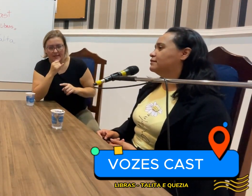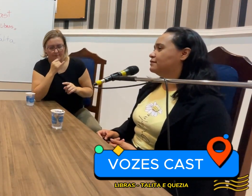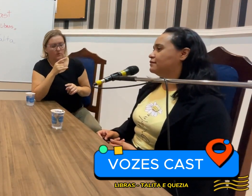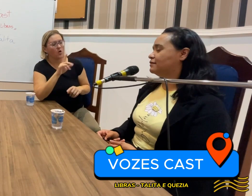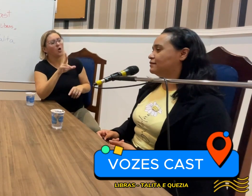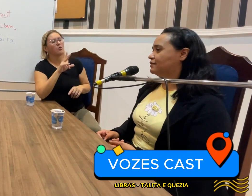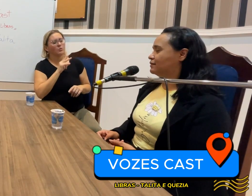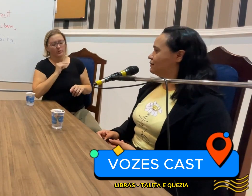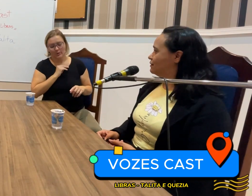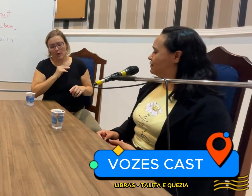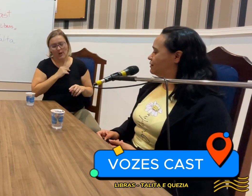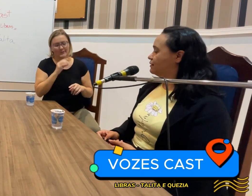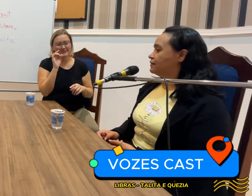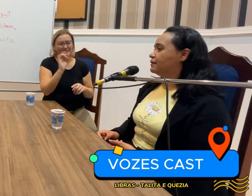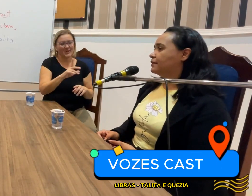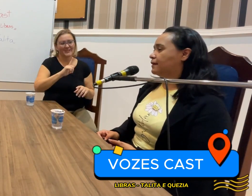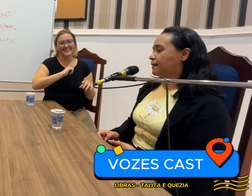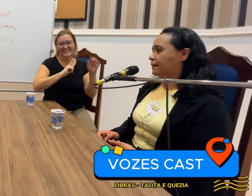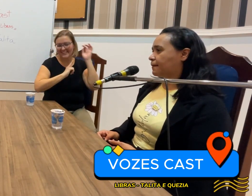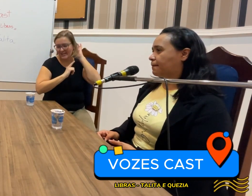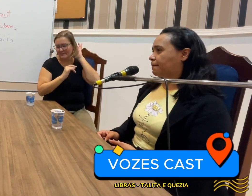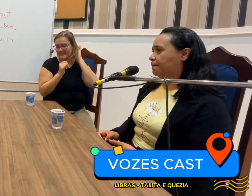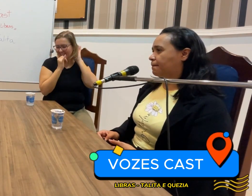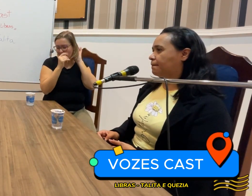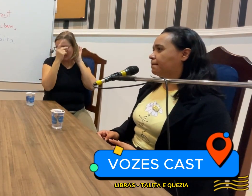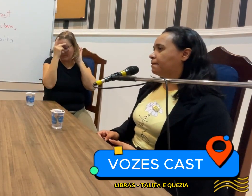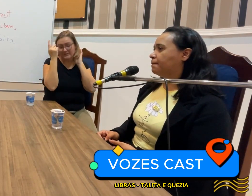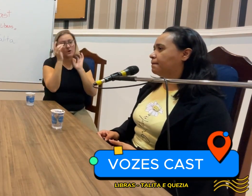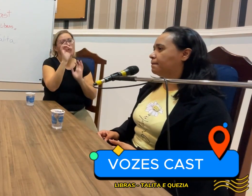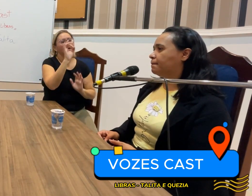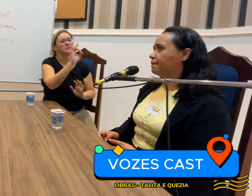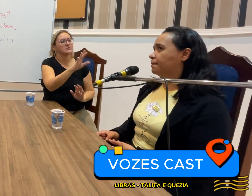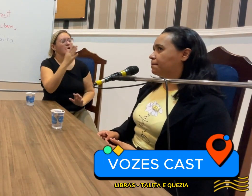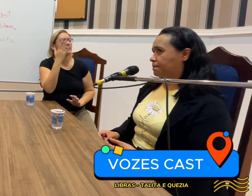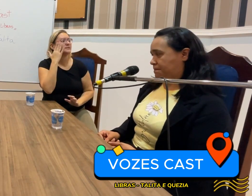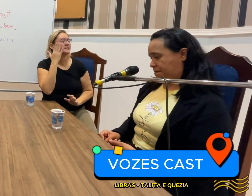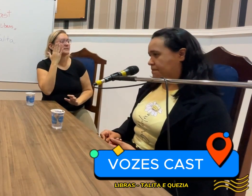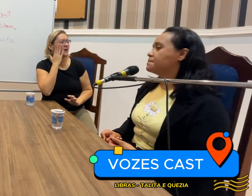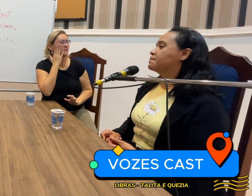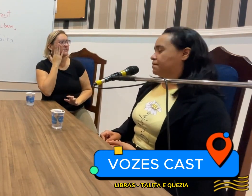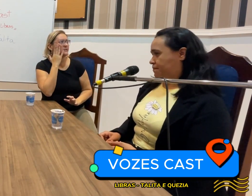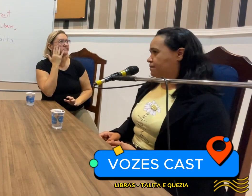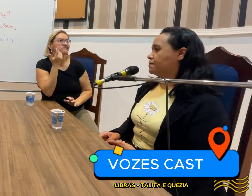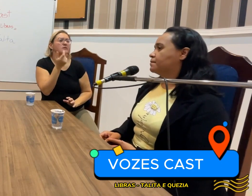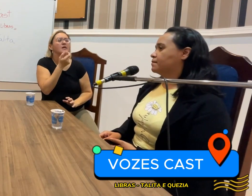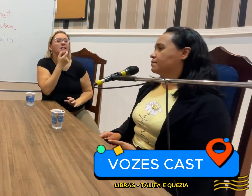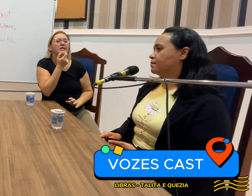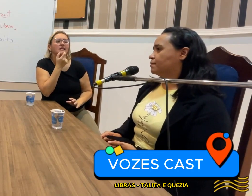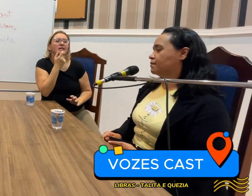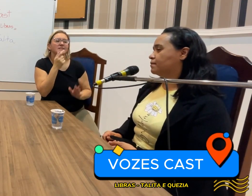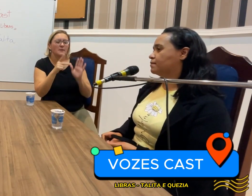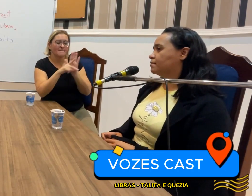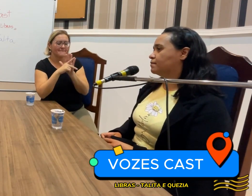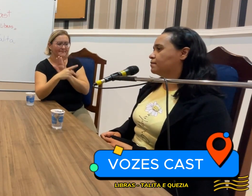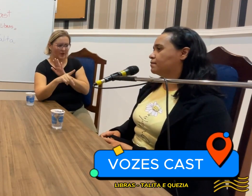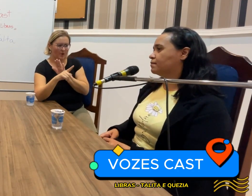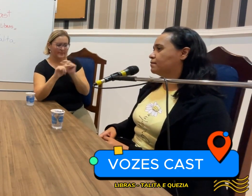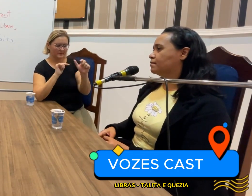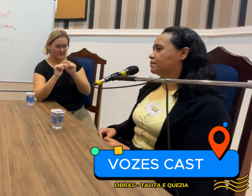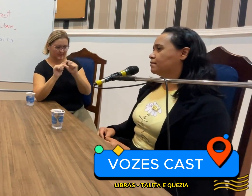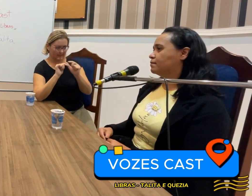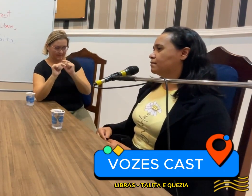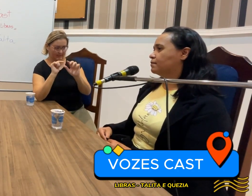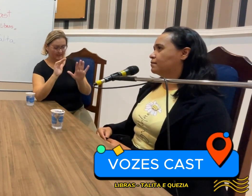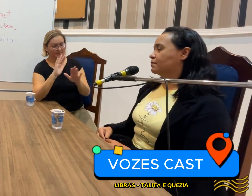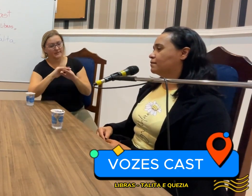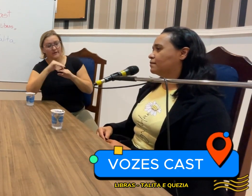utilizam só para interpretar um exemplo dentro da igreja, só que o fora,